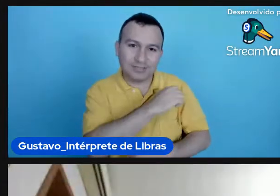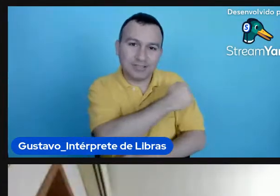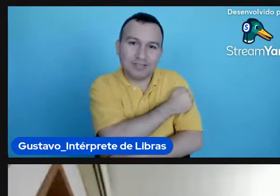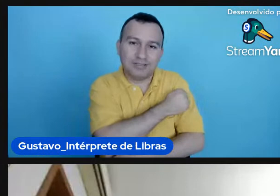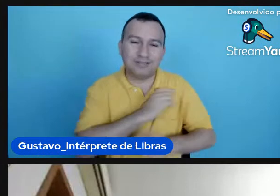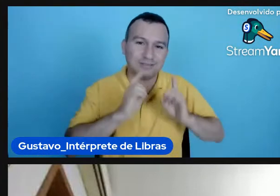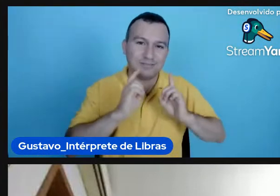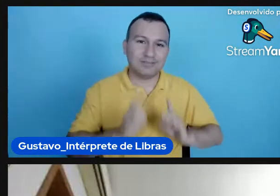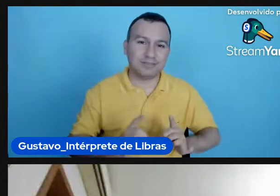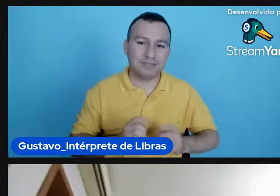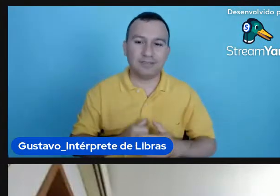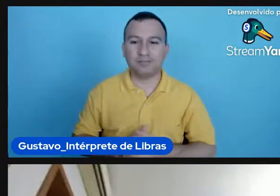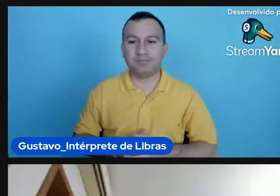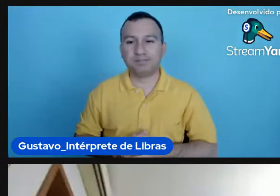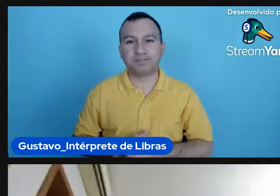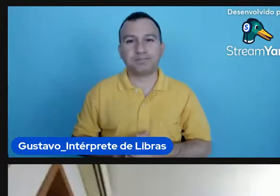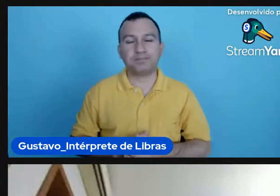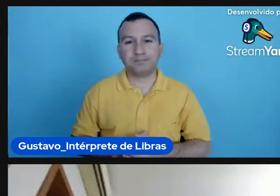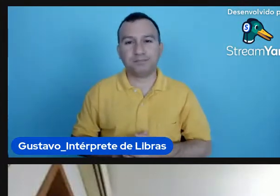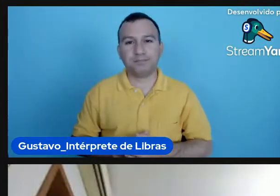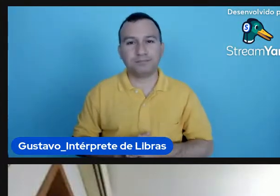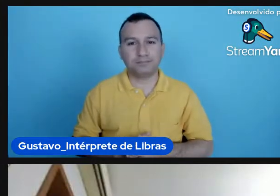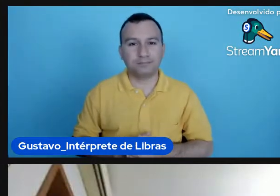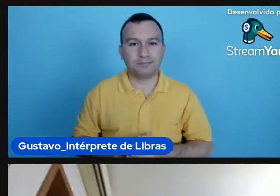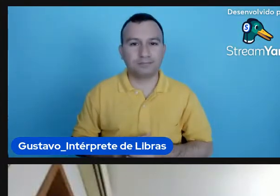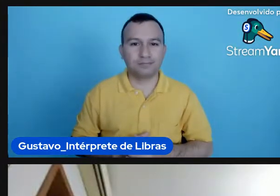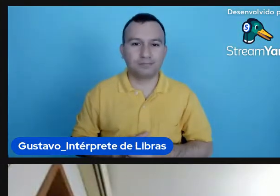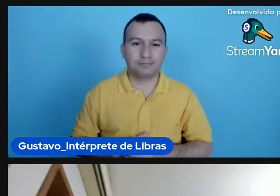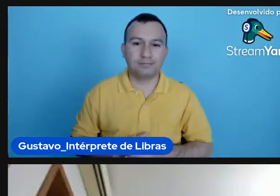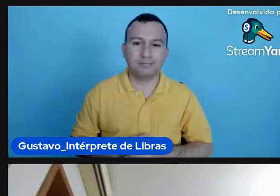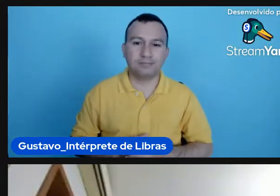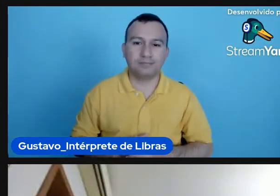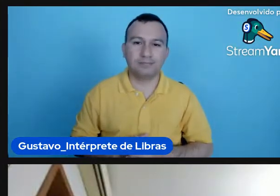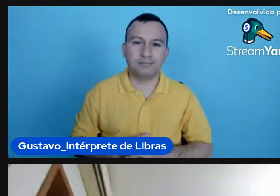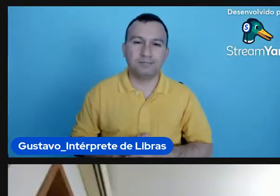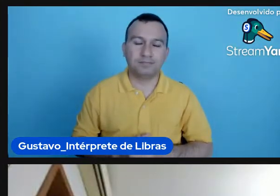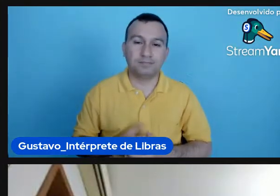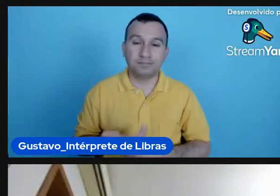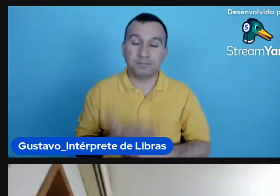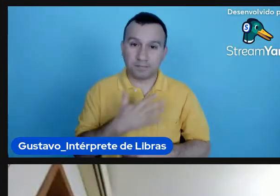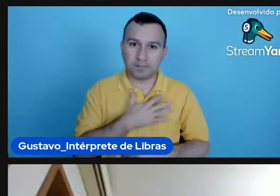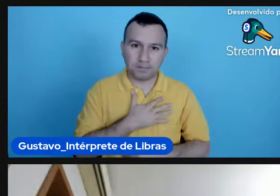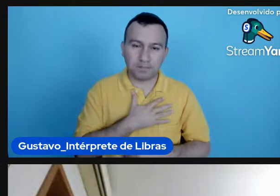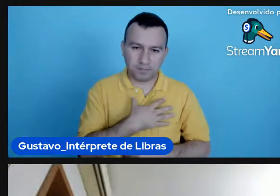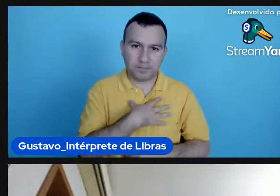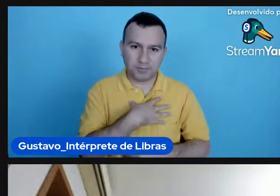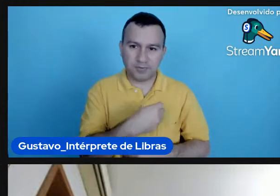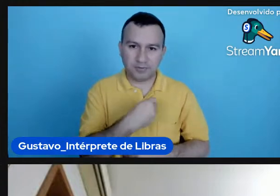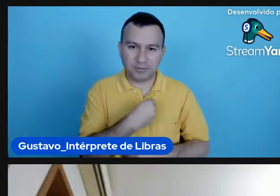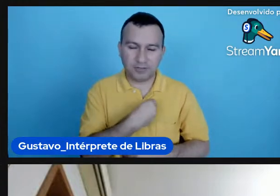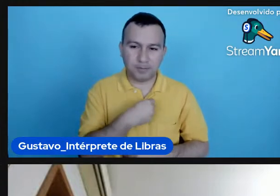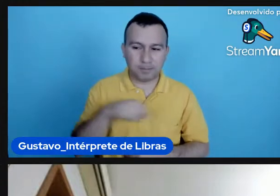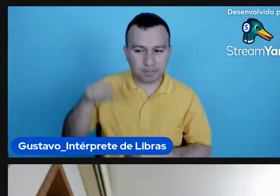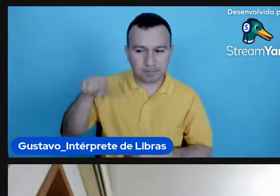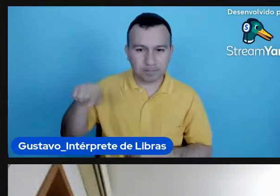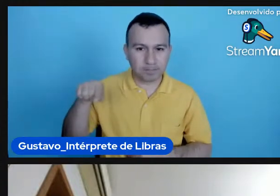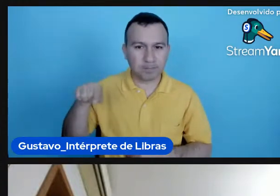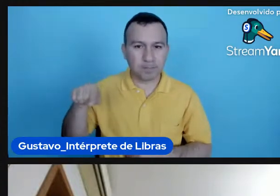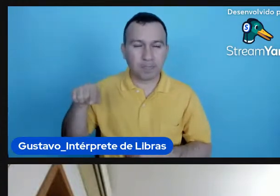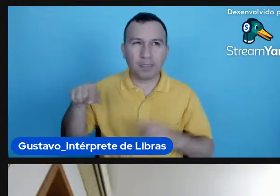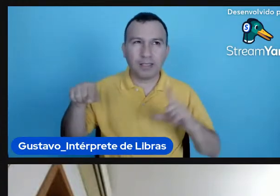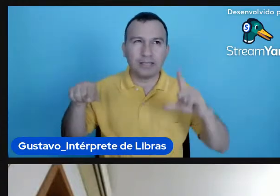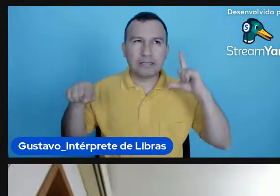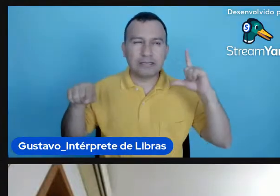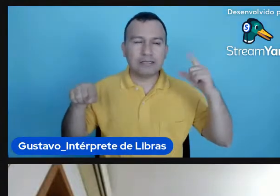aí, um dia, lá na frente, o meu filho questiona, e eu estava saindo, ele é fruto, então, dessa turma, eu estava saindo para fazer uma